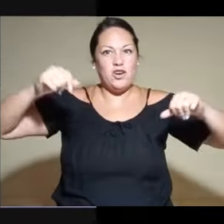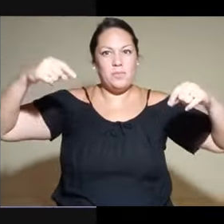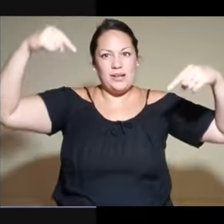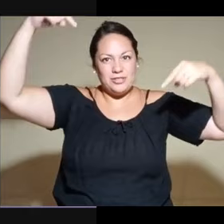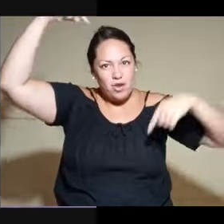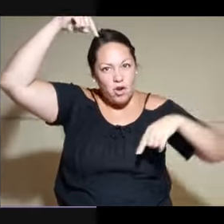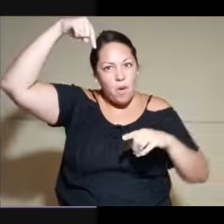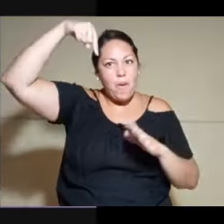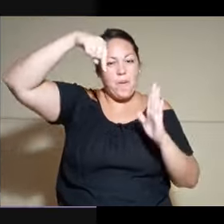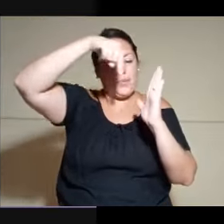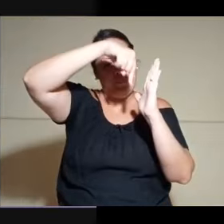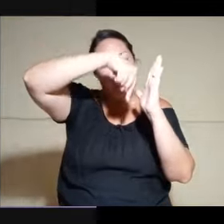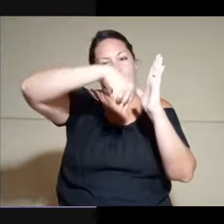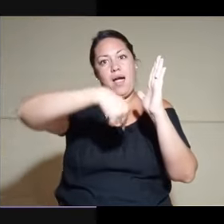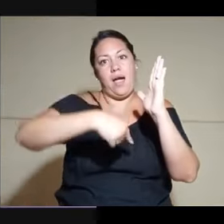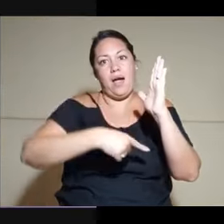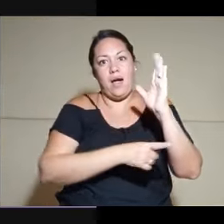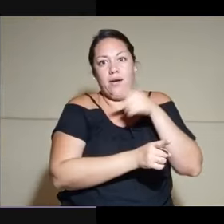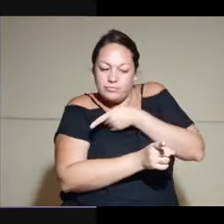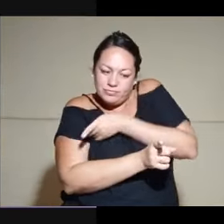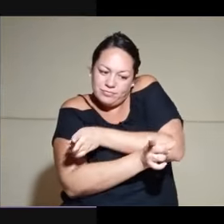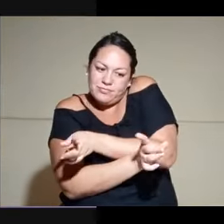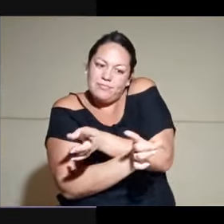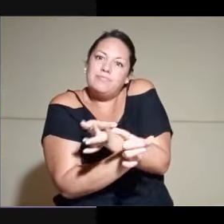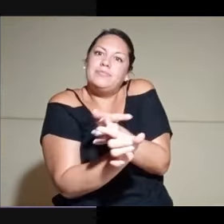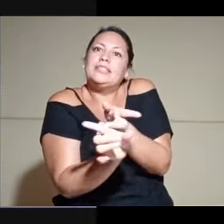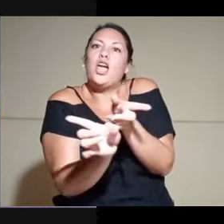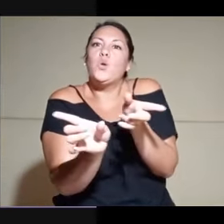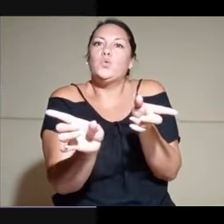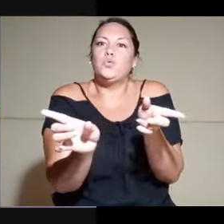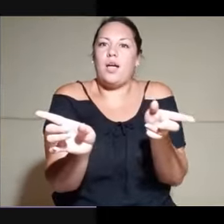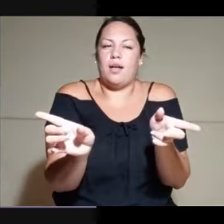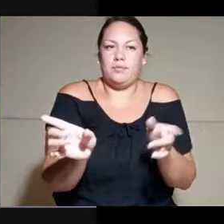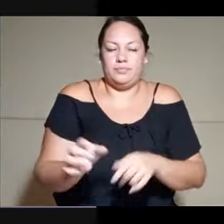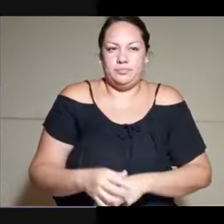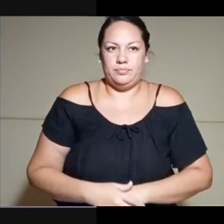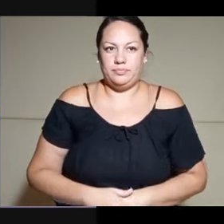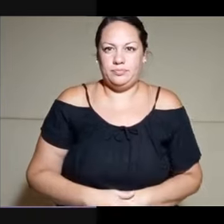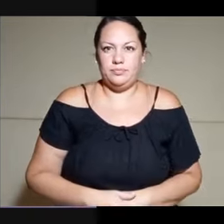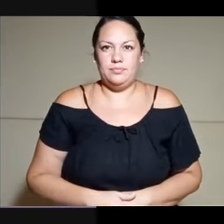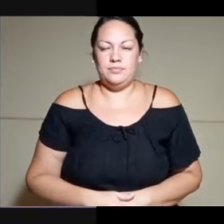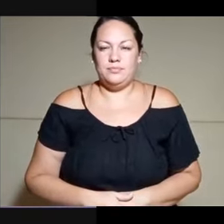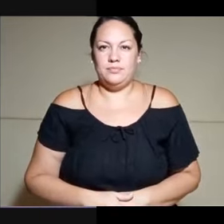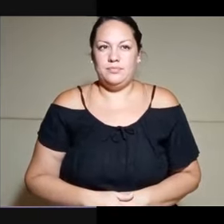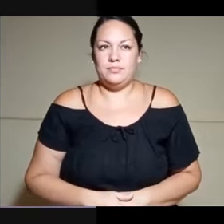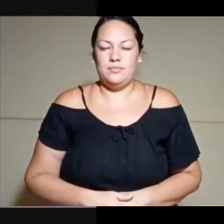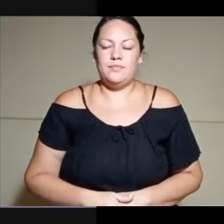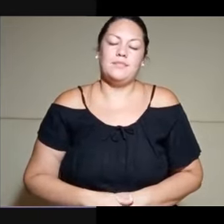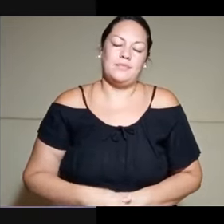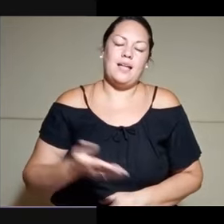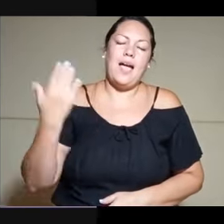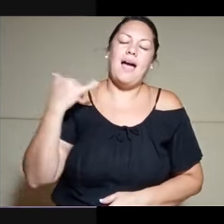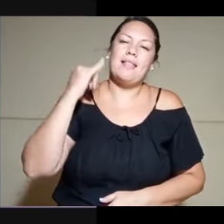Acá en el bulbo, ¿sí?, la vía que viene de acá arriba, ¿no es cierto?, del área motora, en la zona de las pirámides, se cruza la derecha a la izquierda y